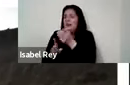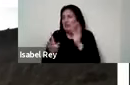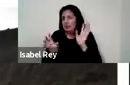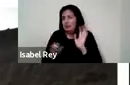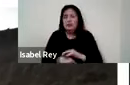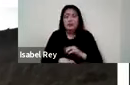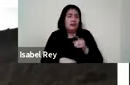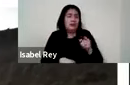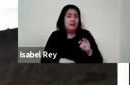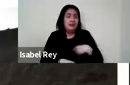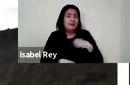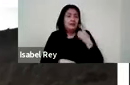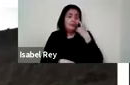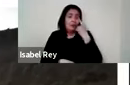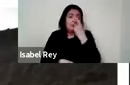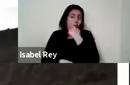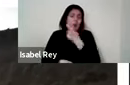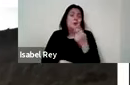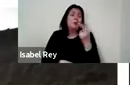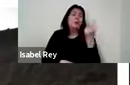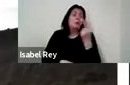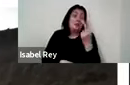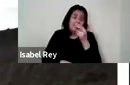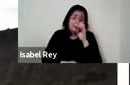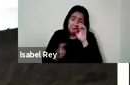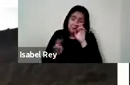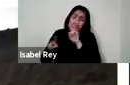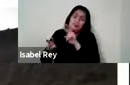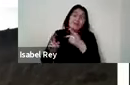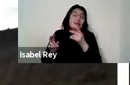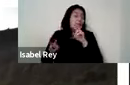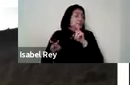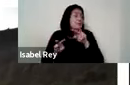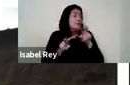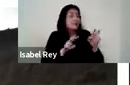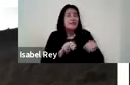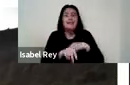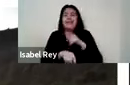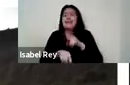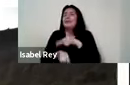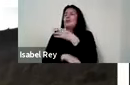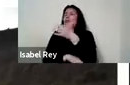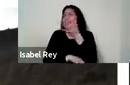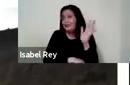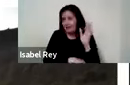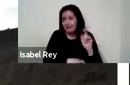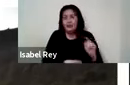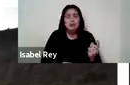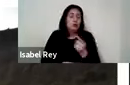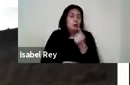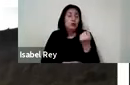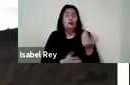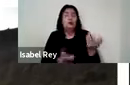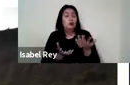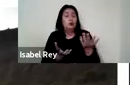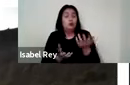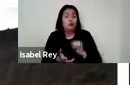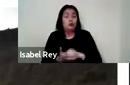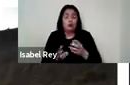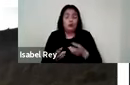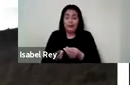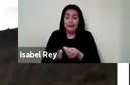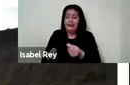Así que Kipi tiene los ojos verdes porque mira y le gusta mirar la naturaleza, no solamente de la